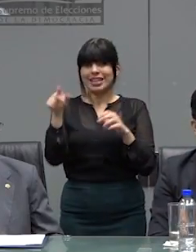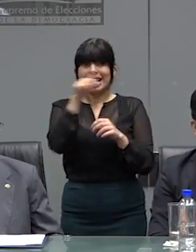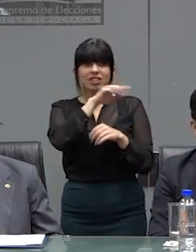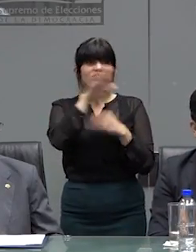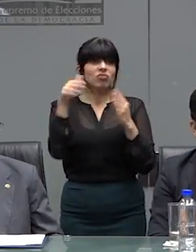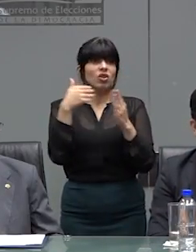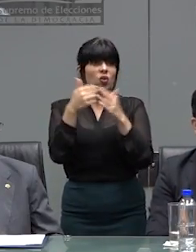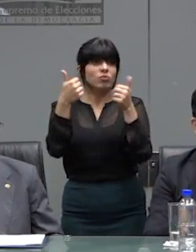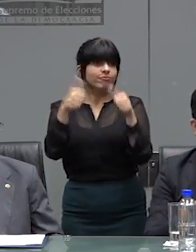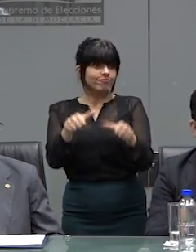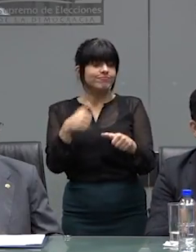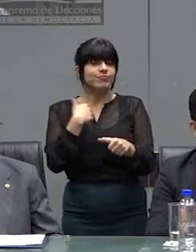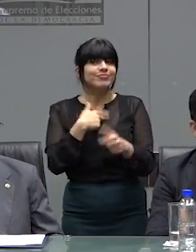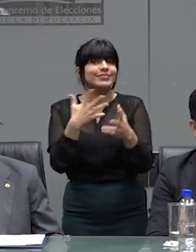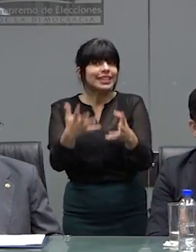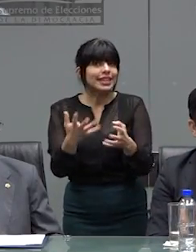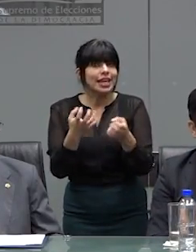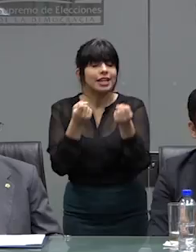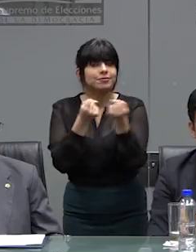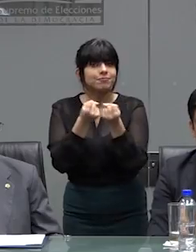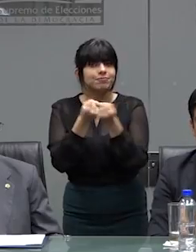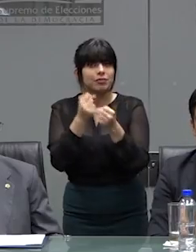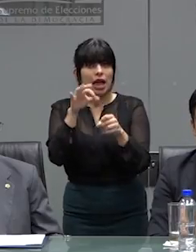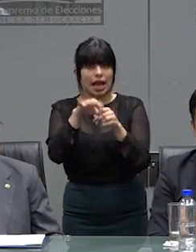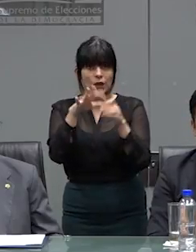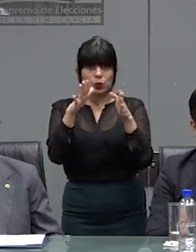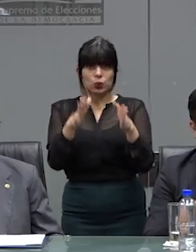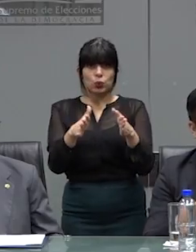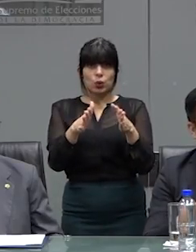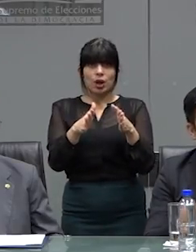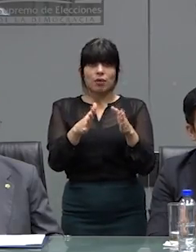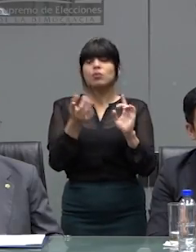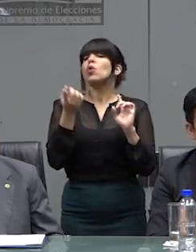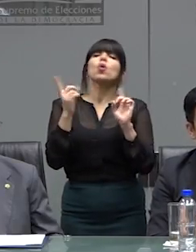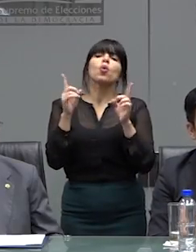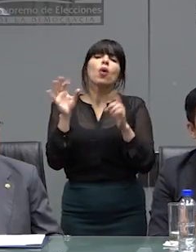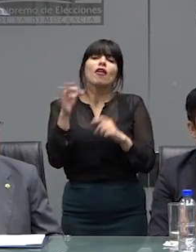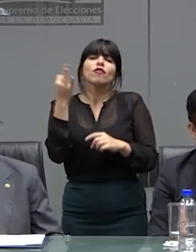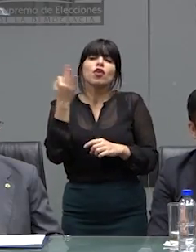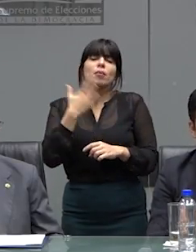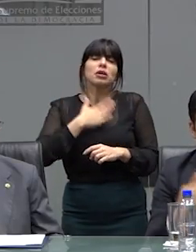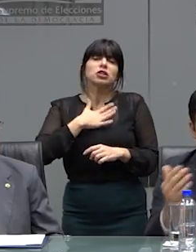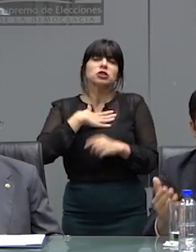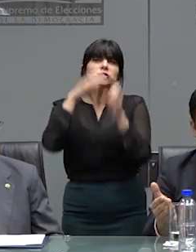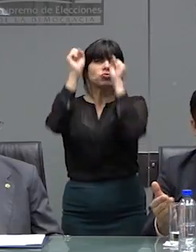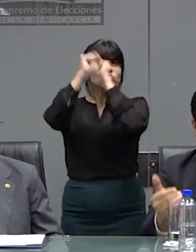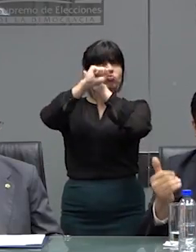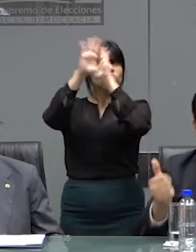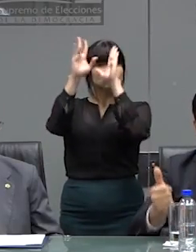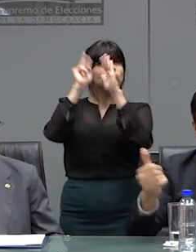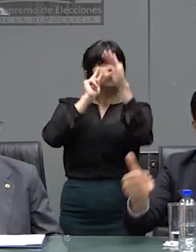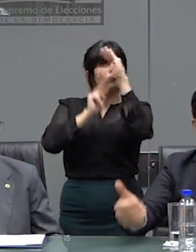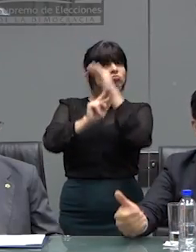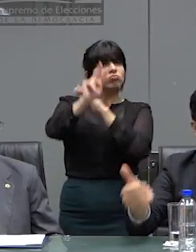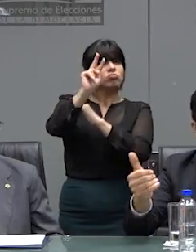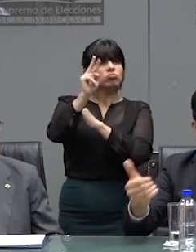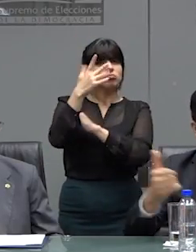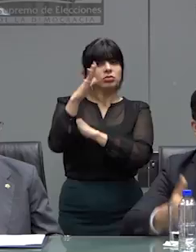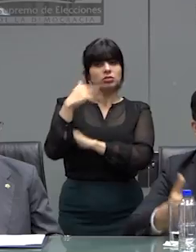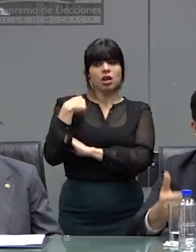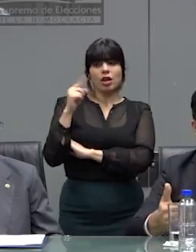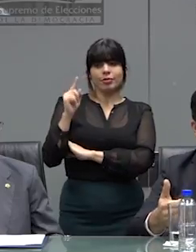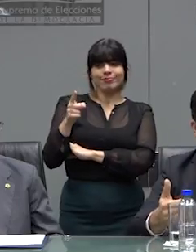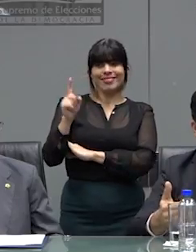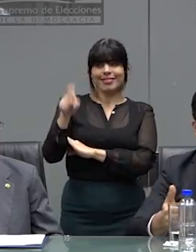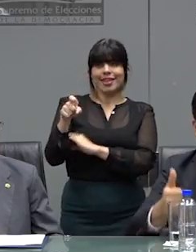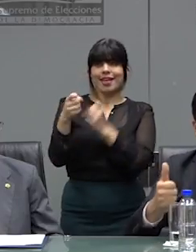estamos de acuerdo en que queremos apoyar nuestra agricultura. ¿Cuál es la forma que yo vislumbro, visualizo y he dado la orden de que